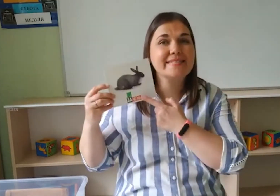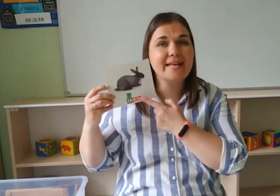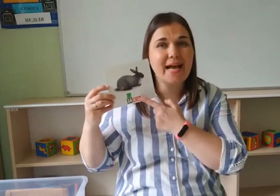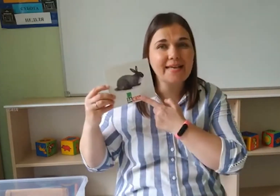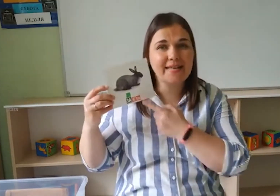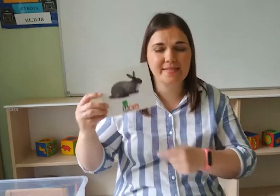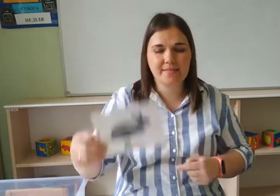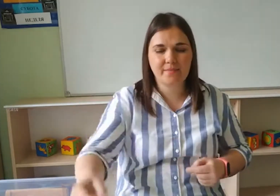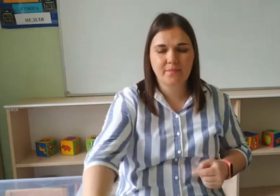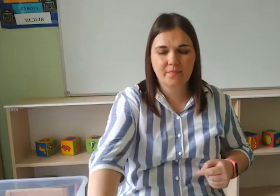Заєць.